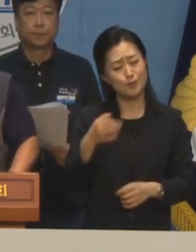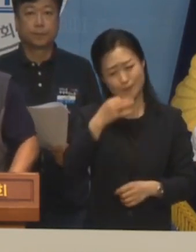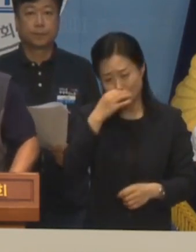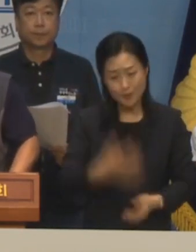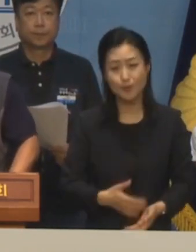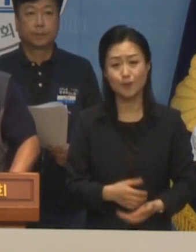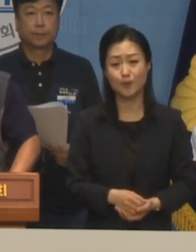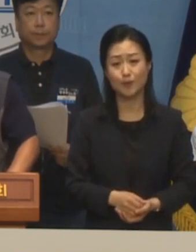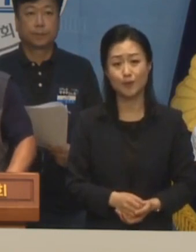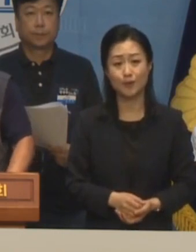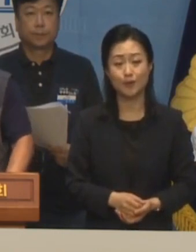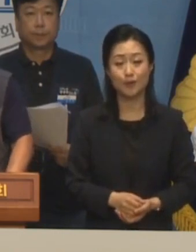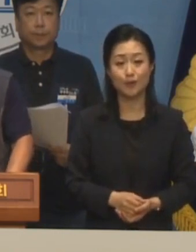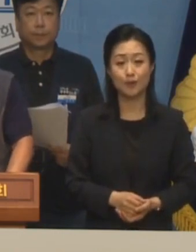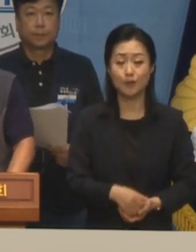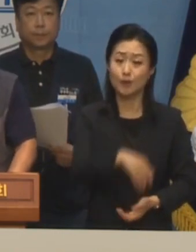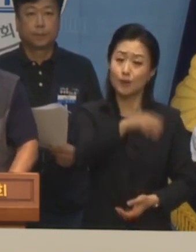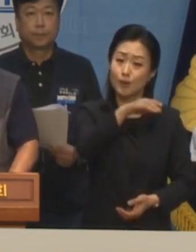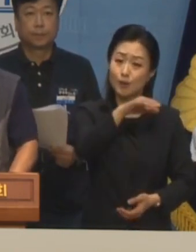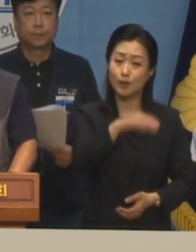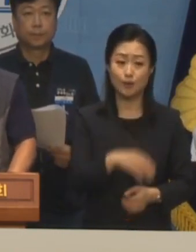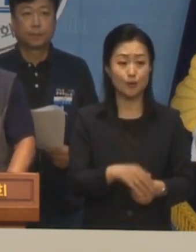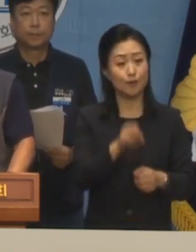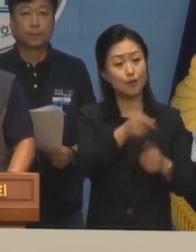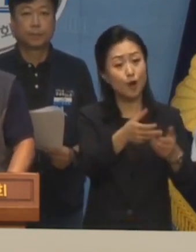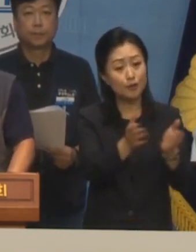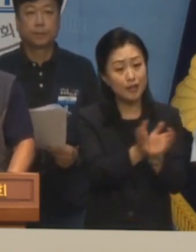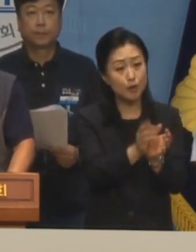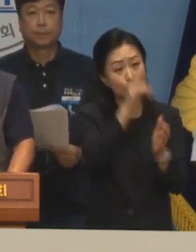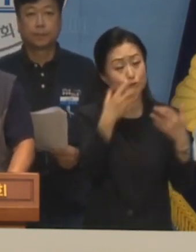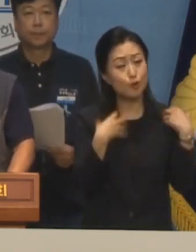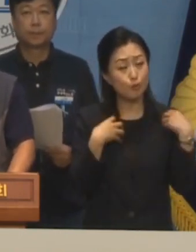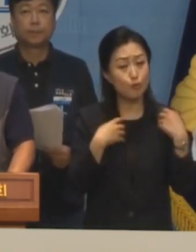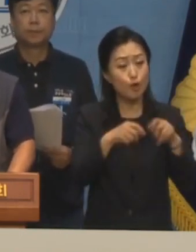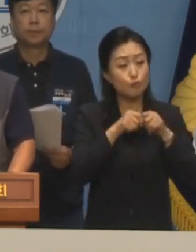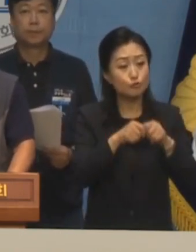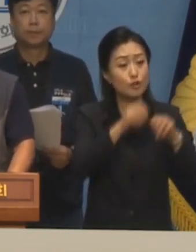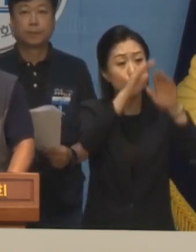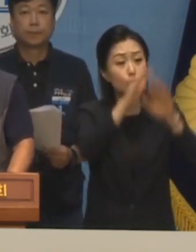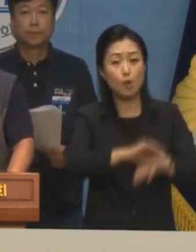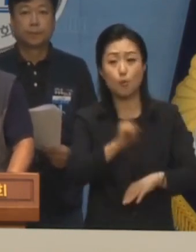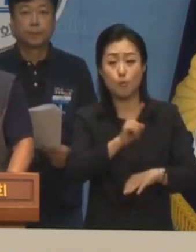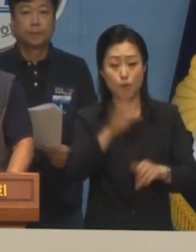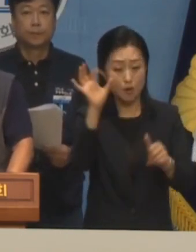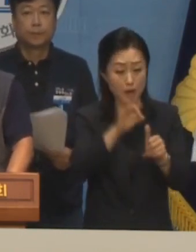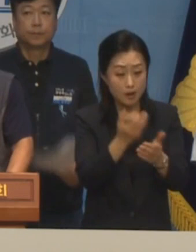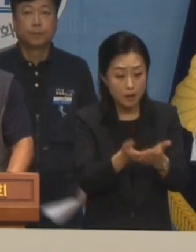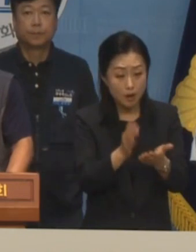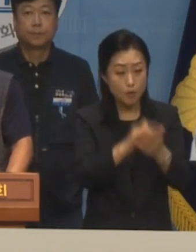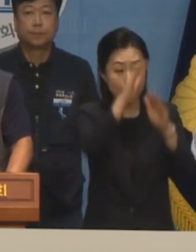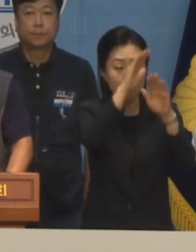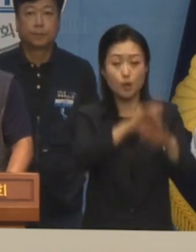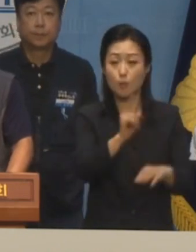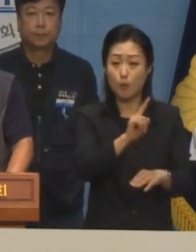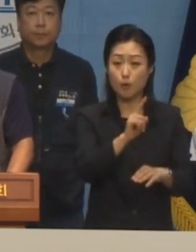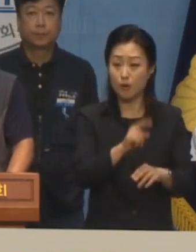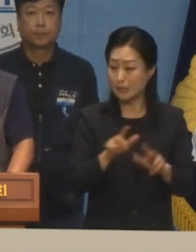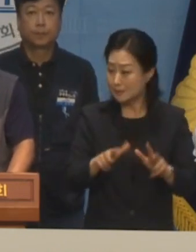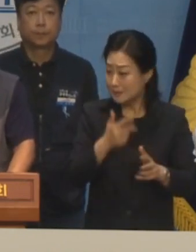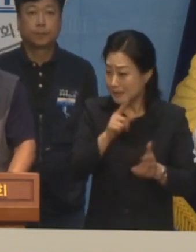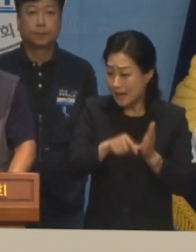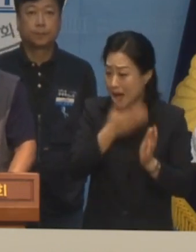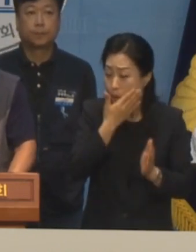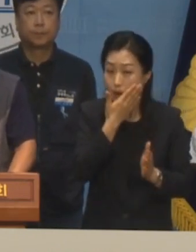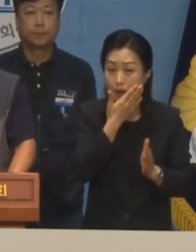허탈했습니다. 대체 정부 여당이 생각하는 구체적인 구조개혁안이 무엇이길래 1분 1초 가까운